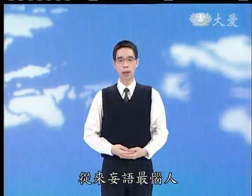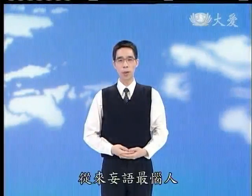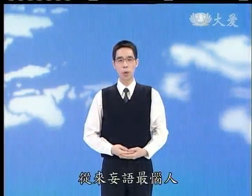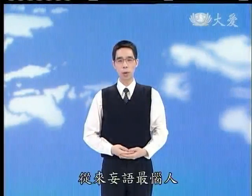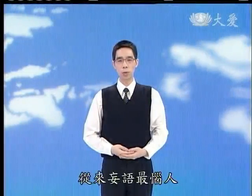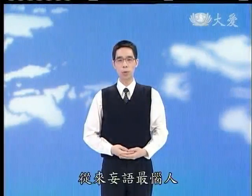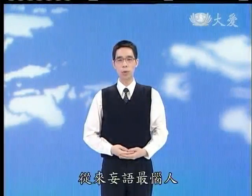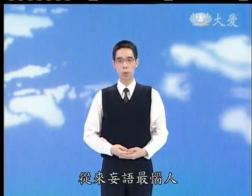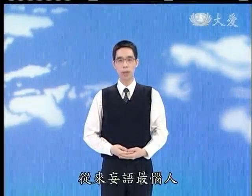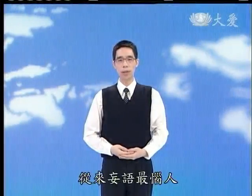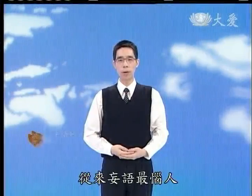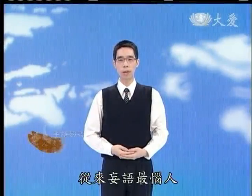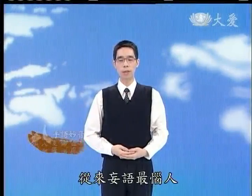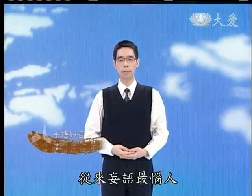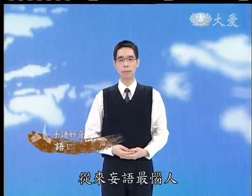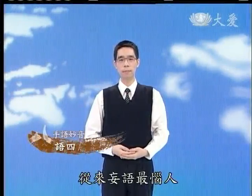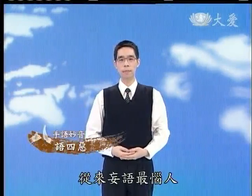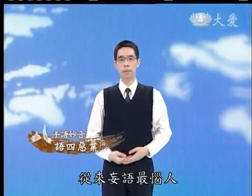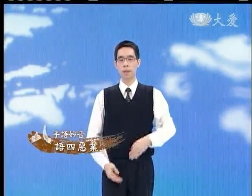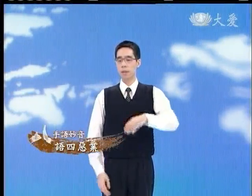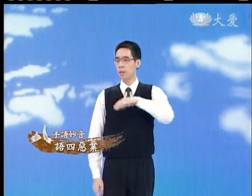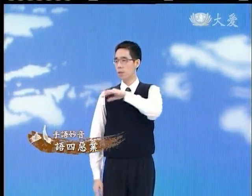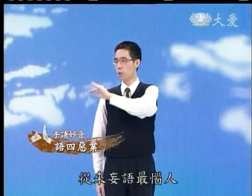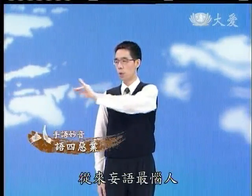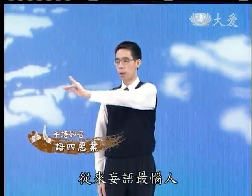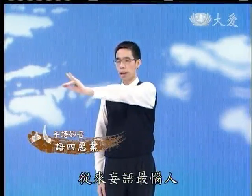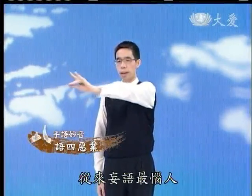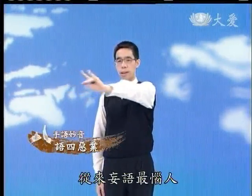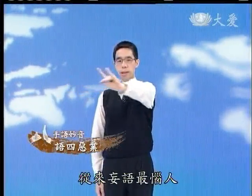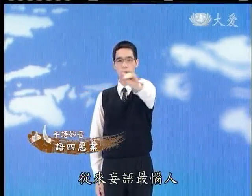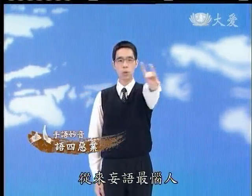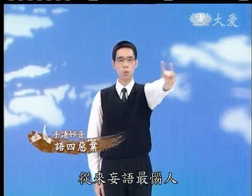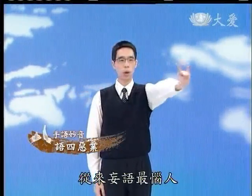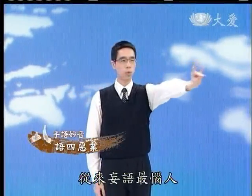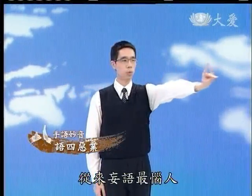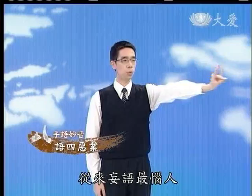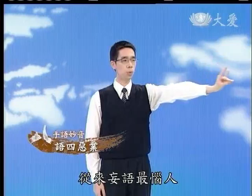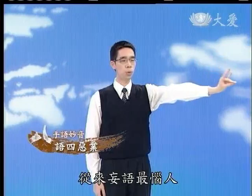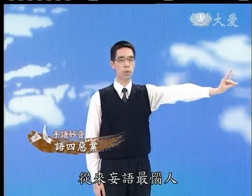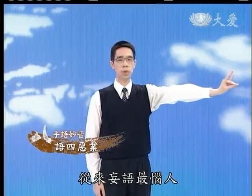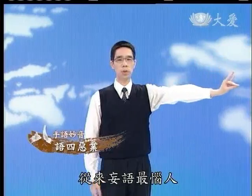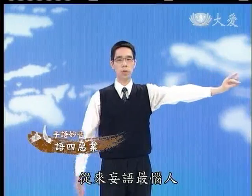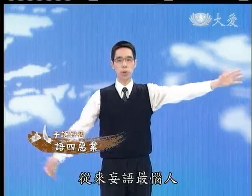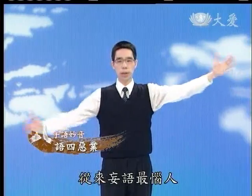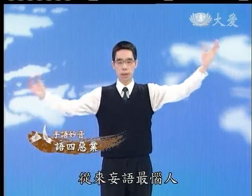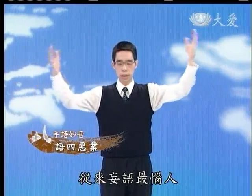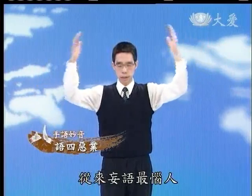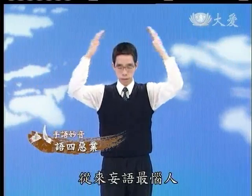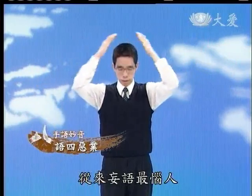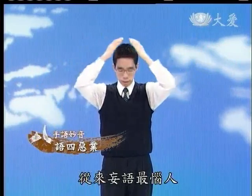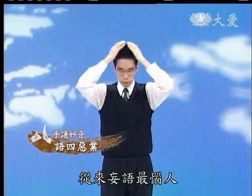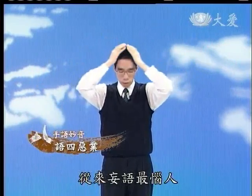从来妄语最恼人，从来妄语最恼